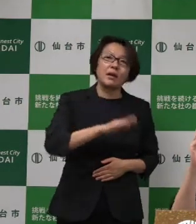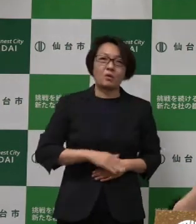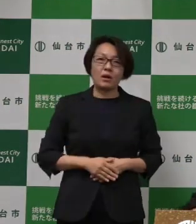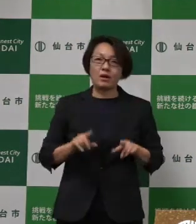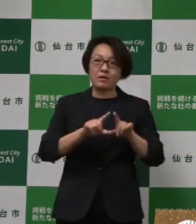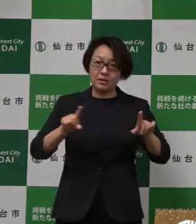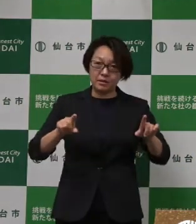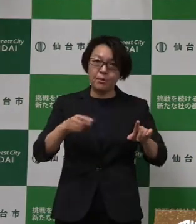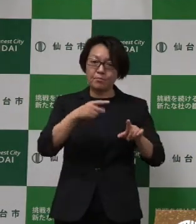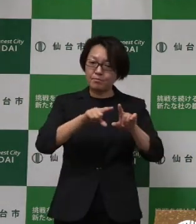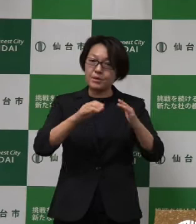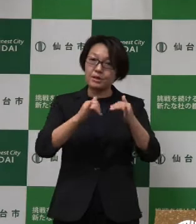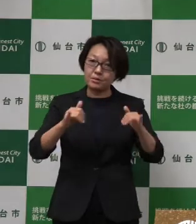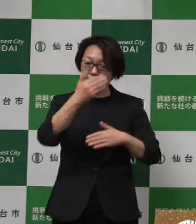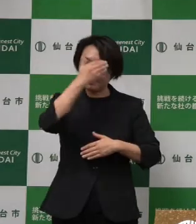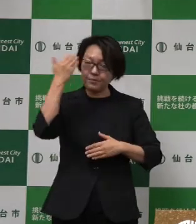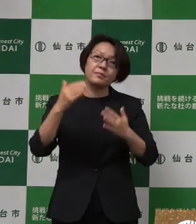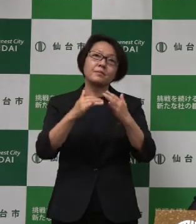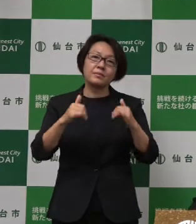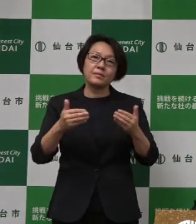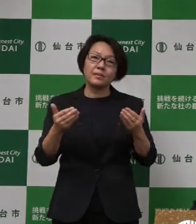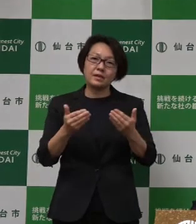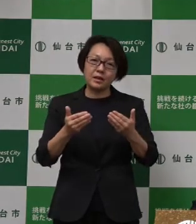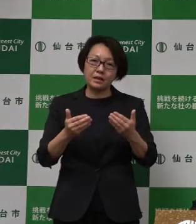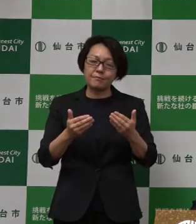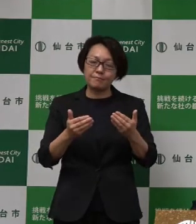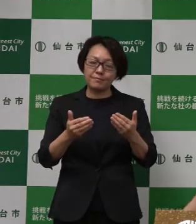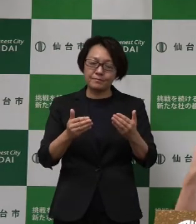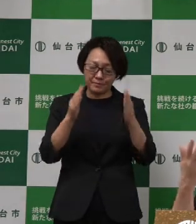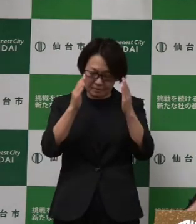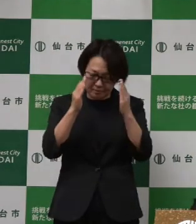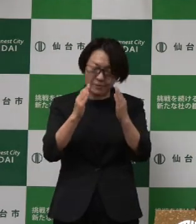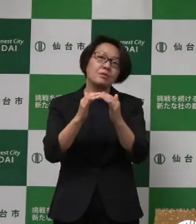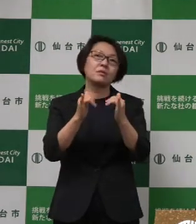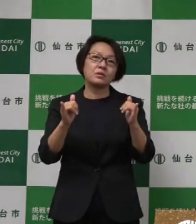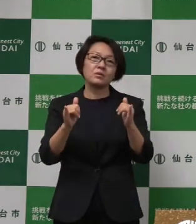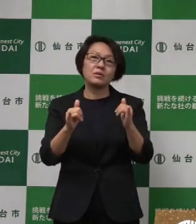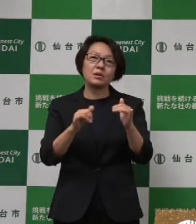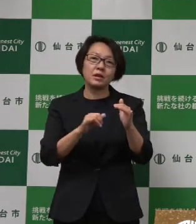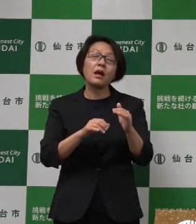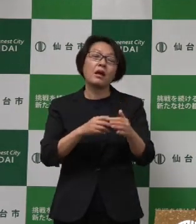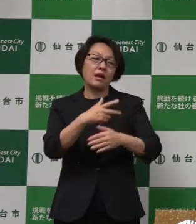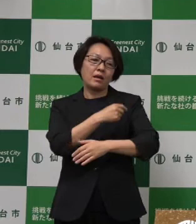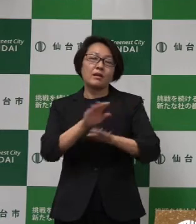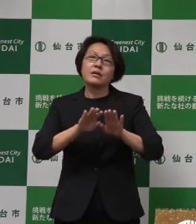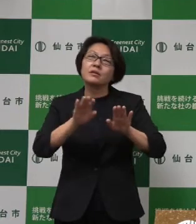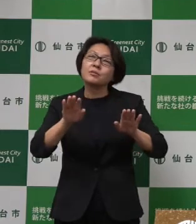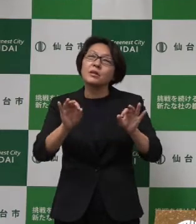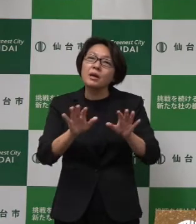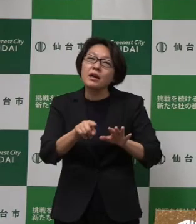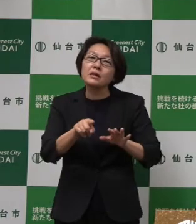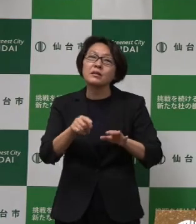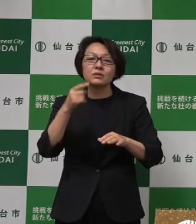一般の方々といいましょうか、若い世代、働き盛りの世代への接種が今まさに始まっているところですので、そういうふう